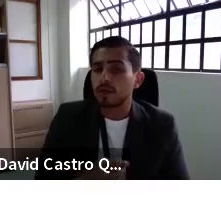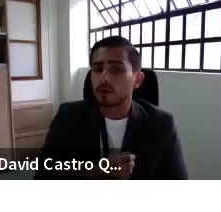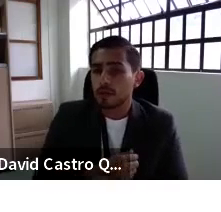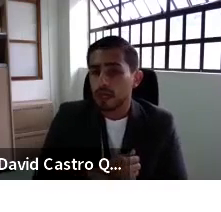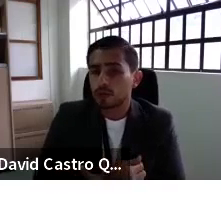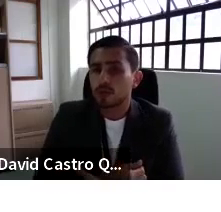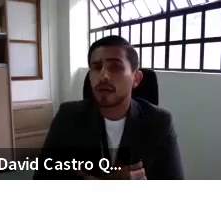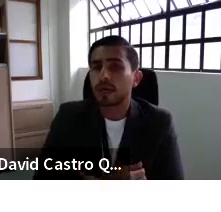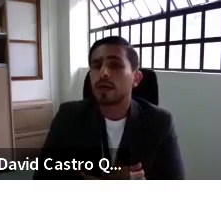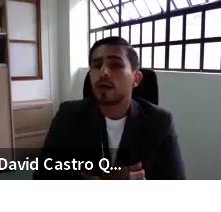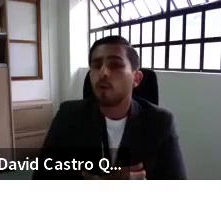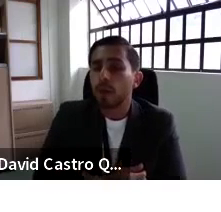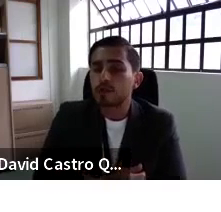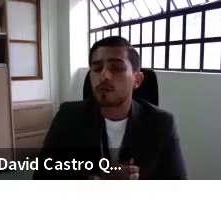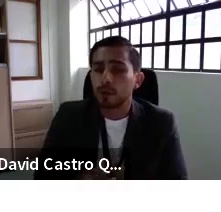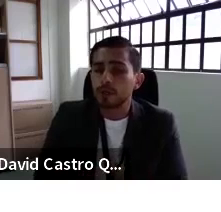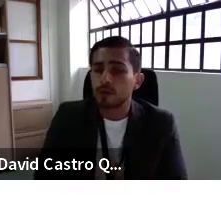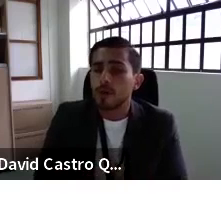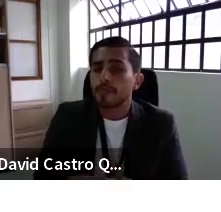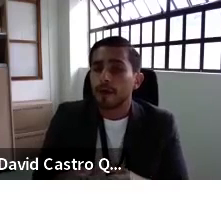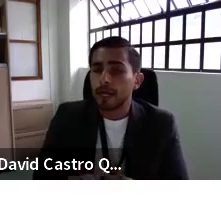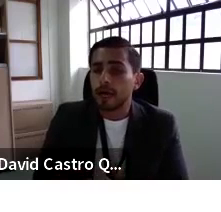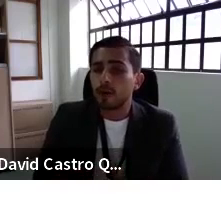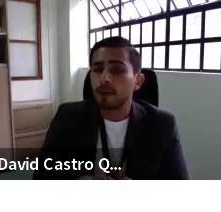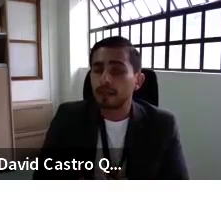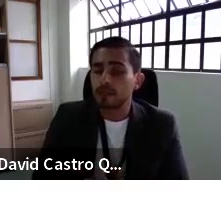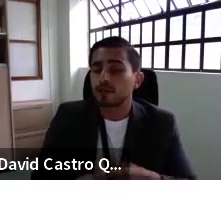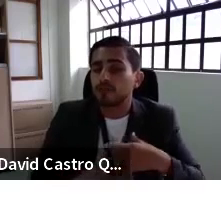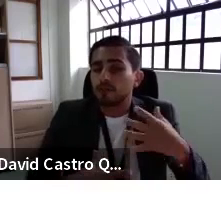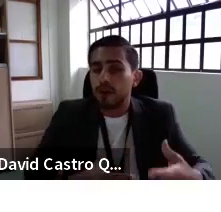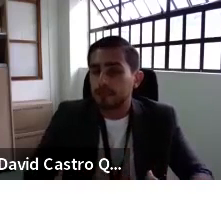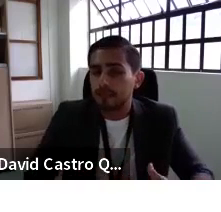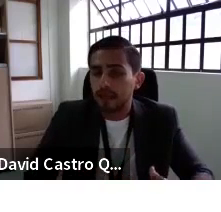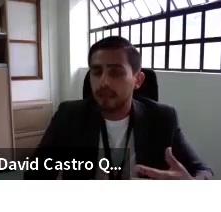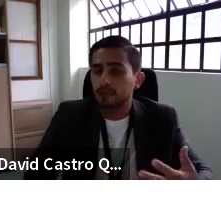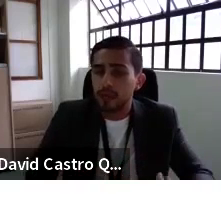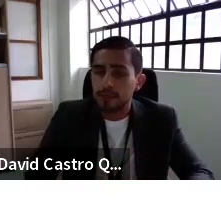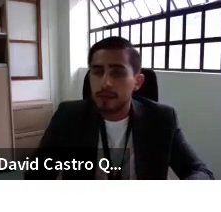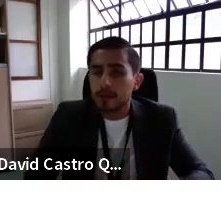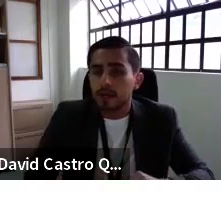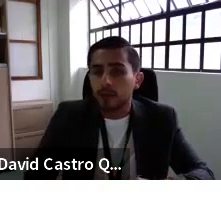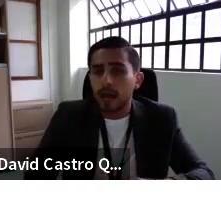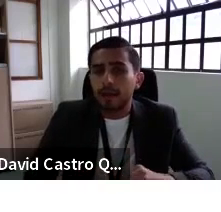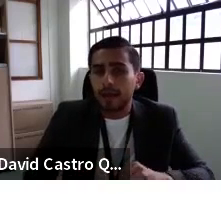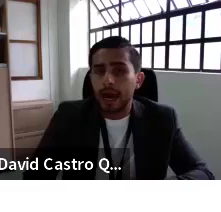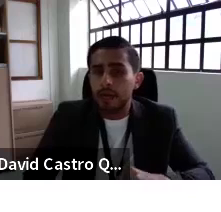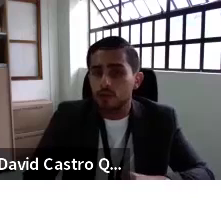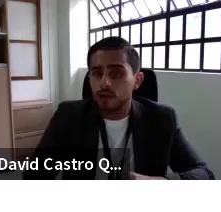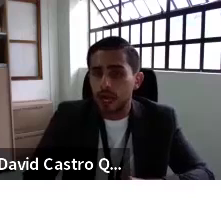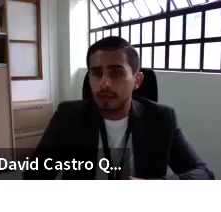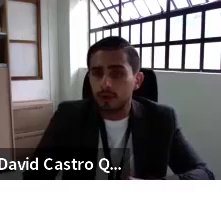el conocimiento, sino de que un país como el nuestro debería convertirse a transformarse, tender a transformarse en una real sociedad del